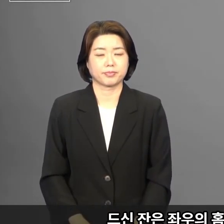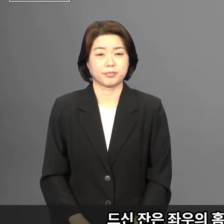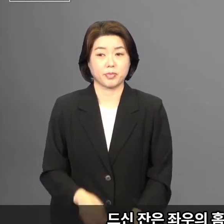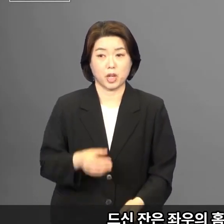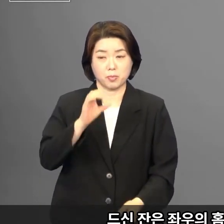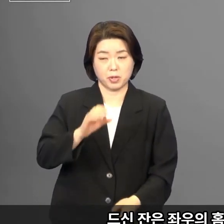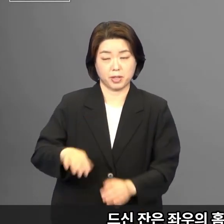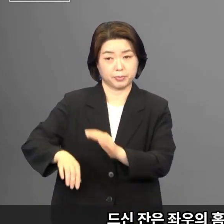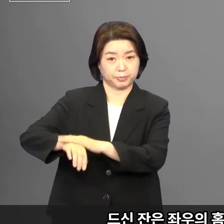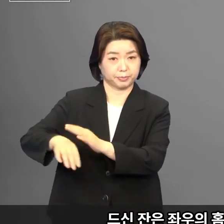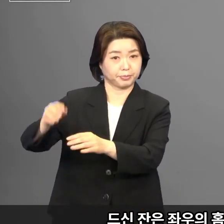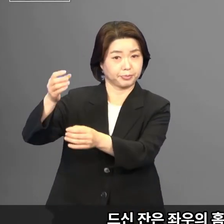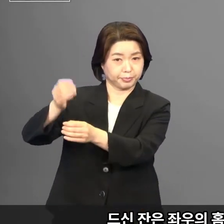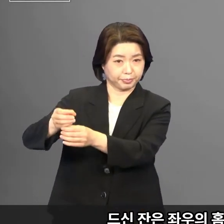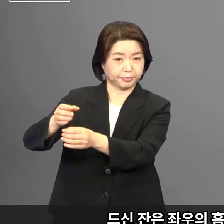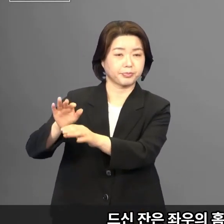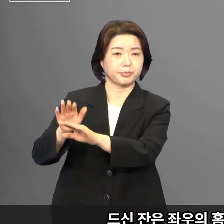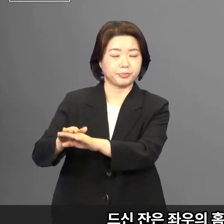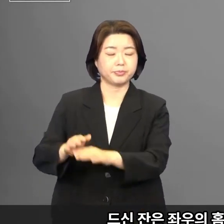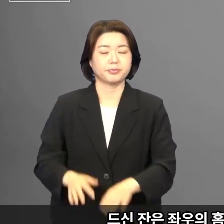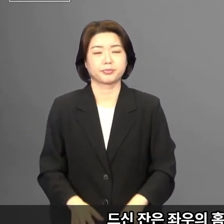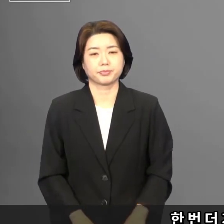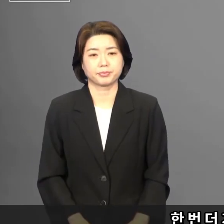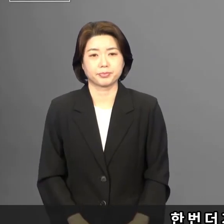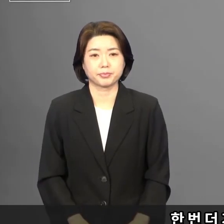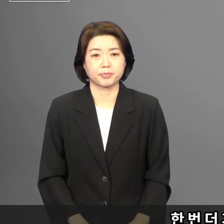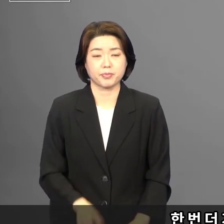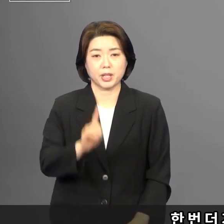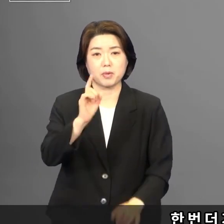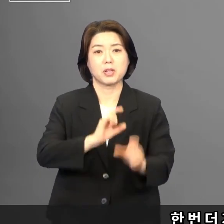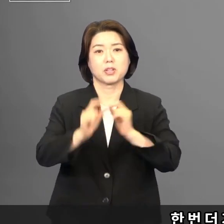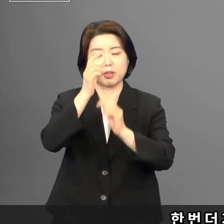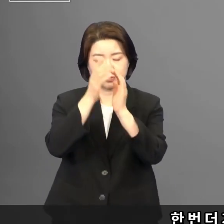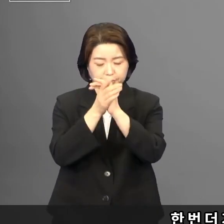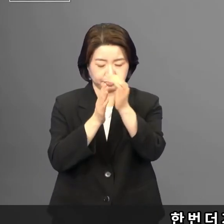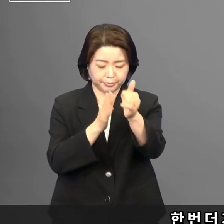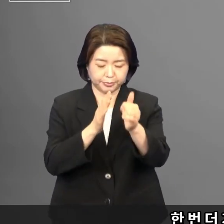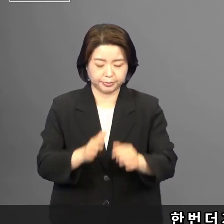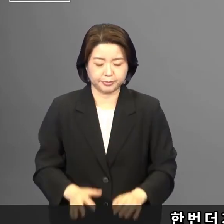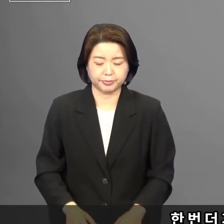드신 자는 좌우의 홈에 껴주시길 부탁을 드립니다. 한 번 더 기도하겠습니다.